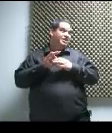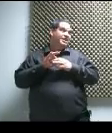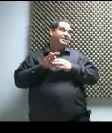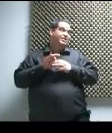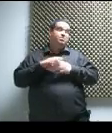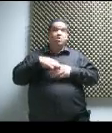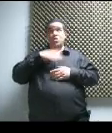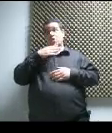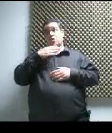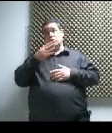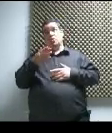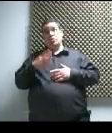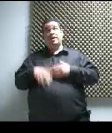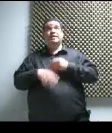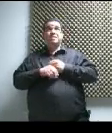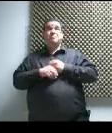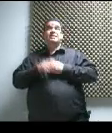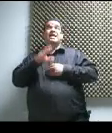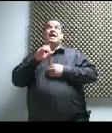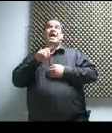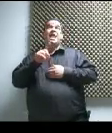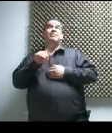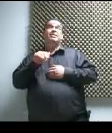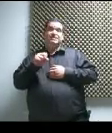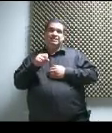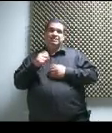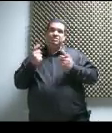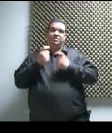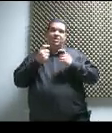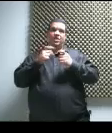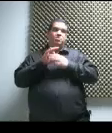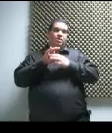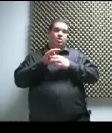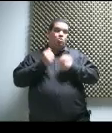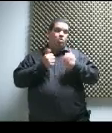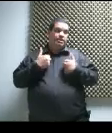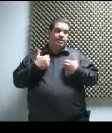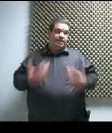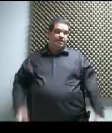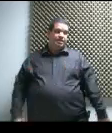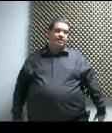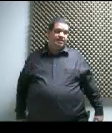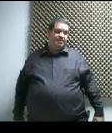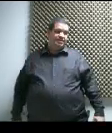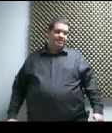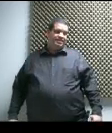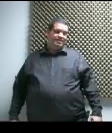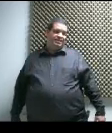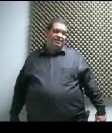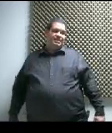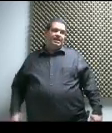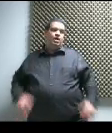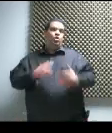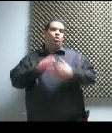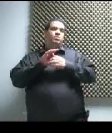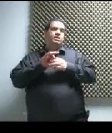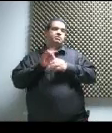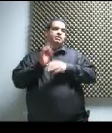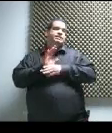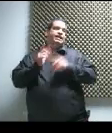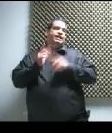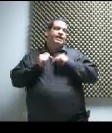en octubre. Además de las calabazas, estamos celebrando las cooperativas. ¿Y cuál cooperativa tenemos ahí? Tenemos una cooperativa muy especial. Cuéntame. Que es la Cooperativa de